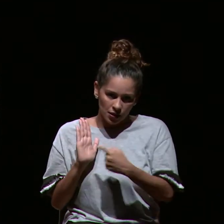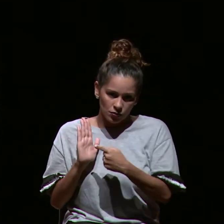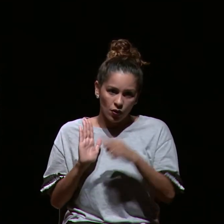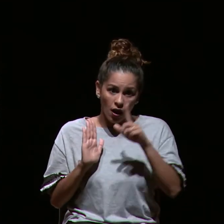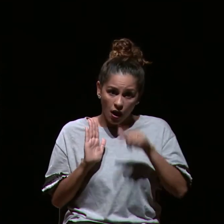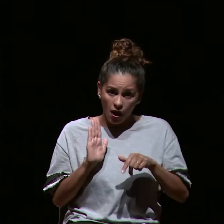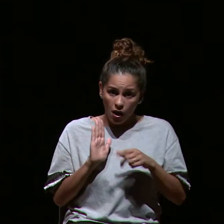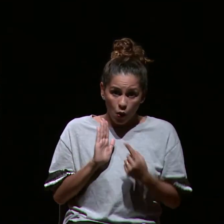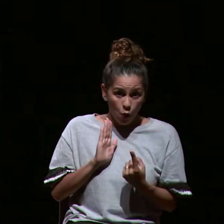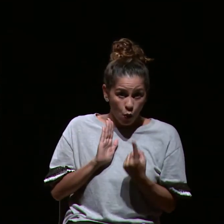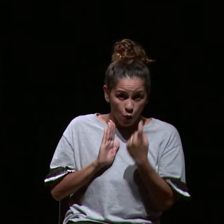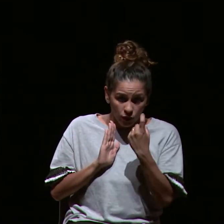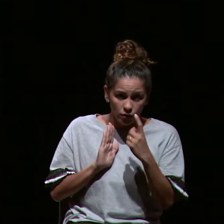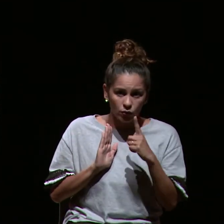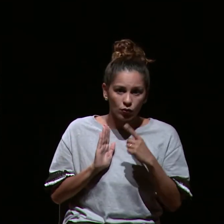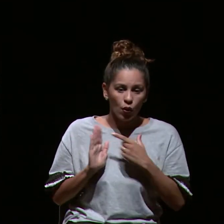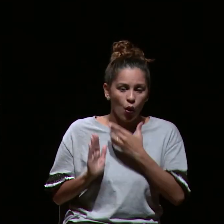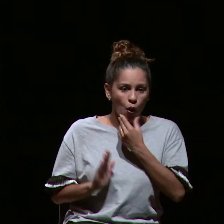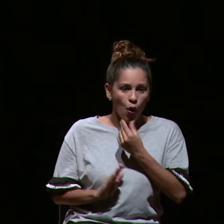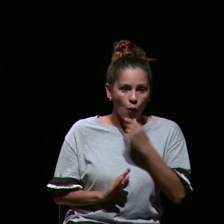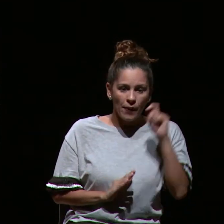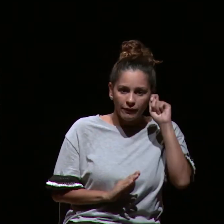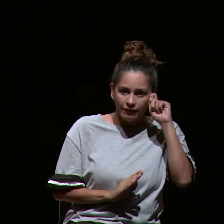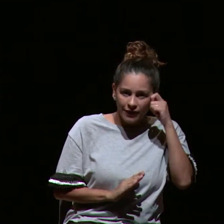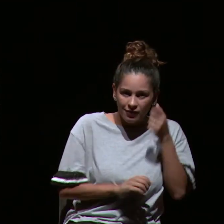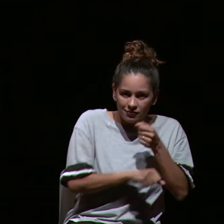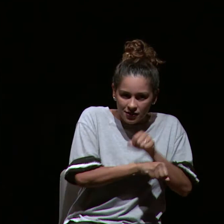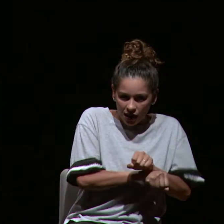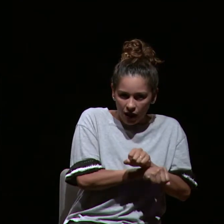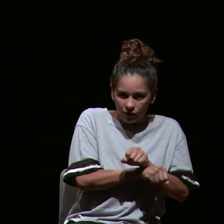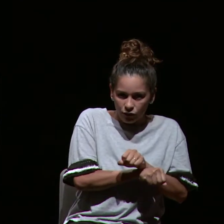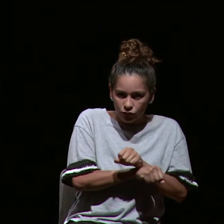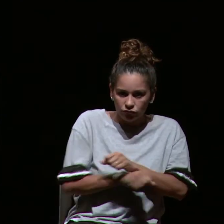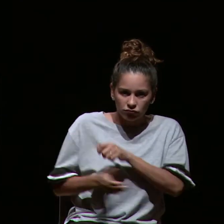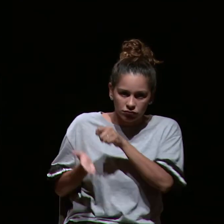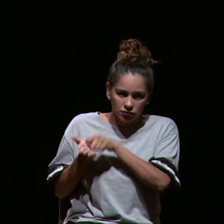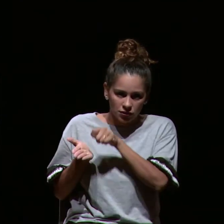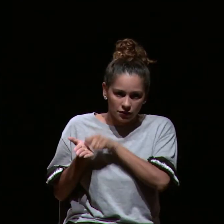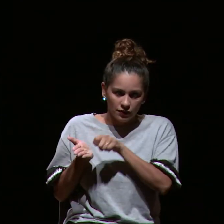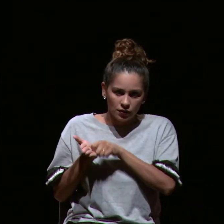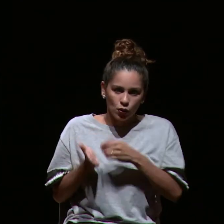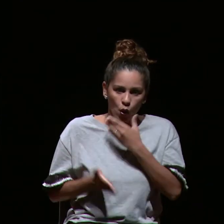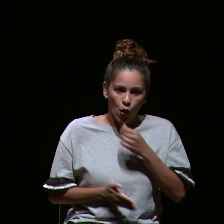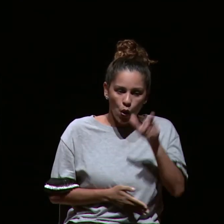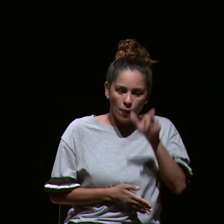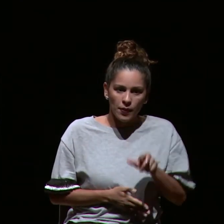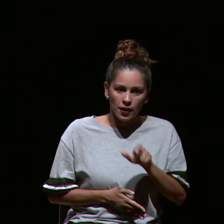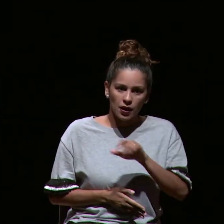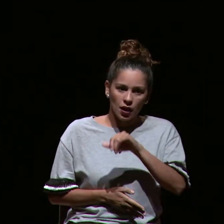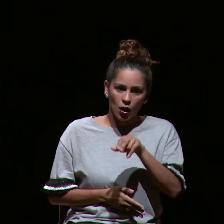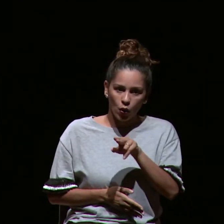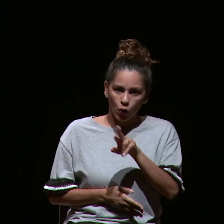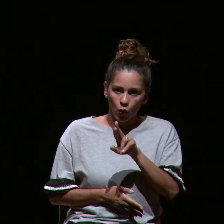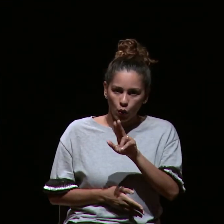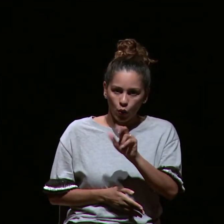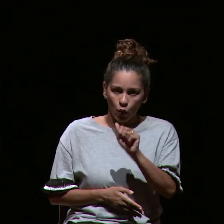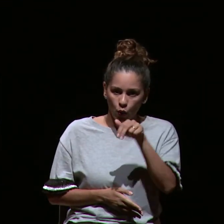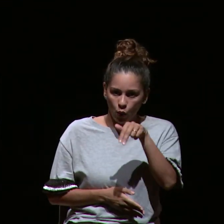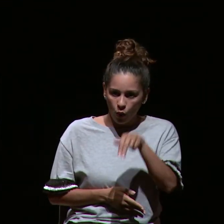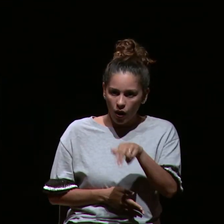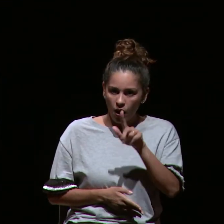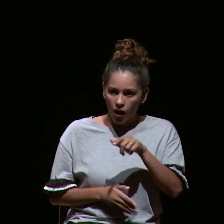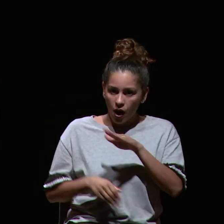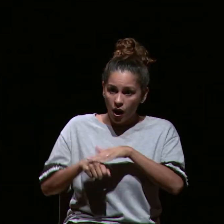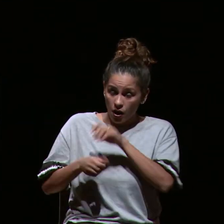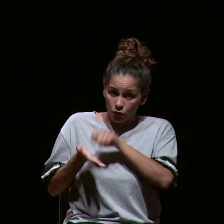escravizado latino-americano durante seu cativeiro. Seu autor, Juan Francisco Manzano, é considerado hoje por diversos especialistas como o autor